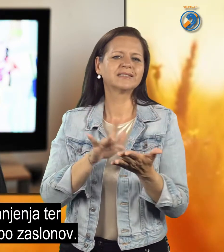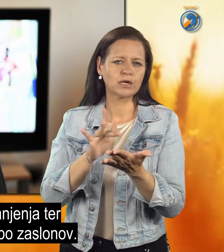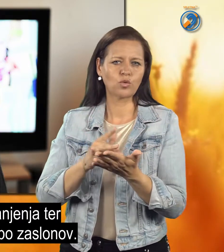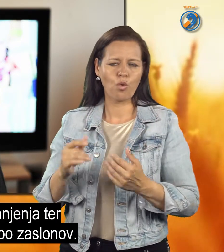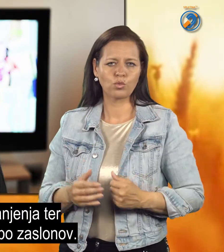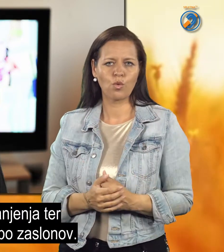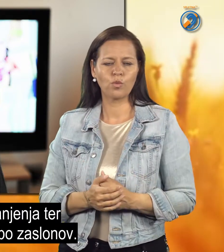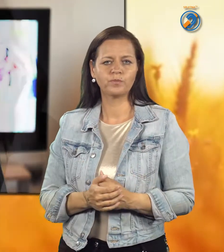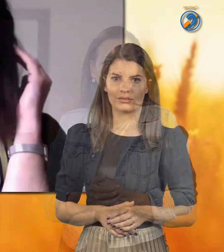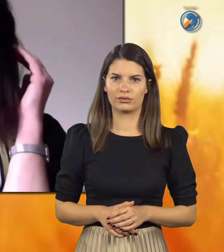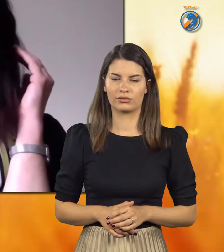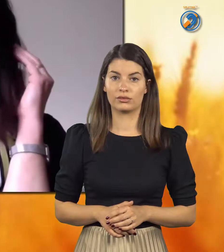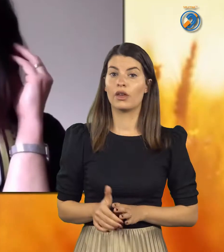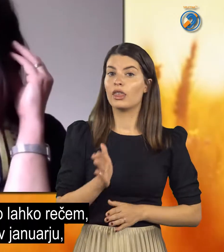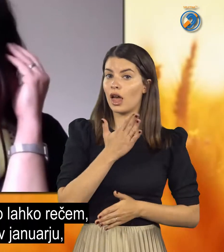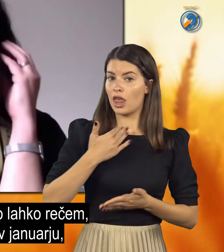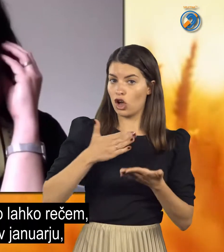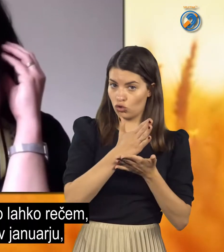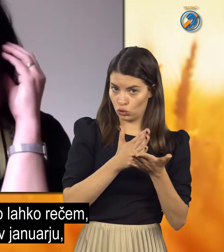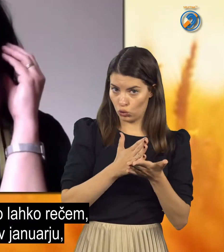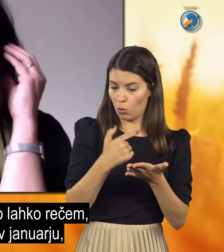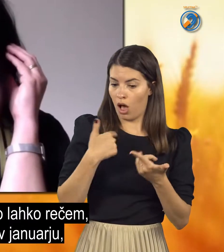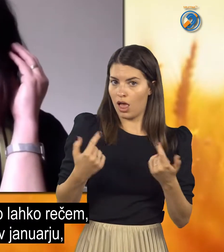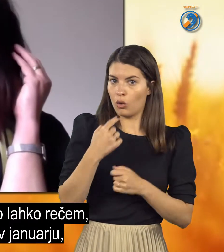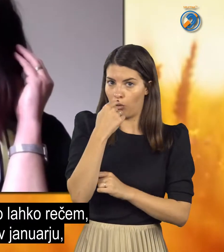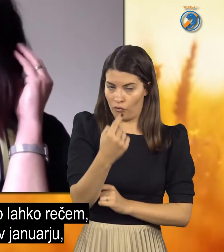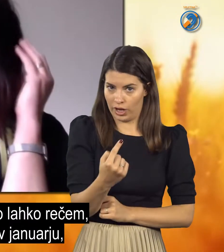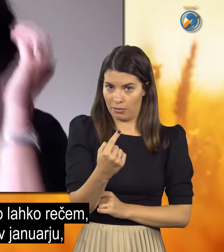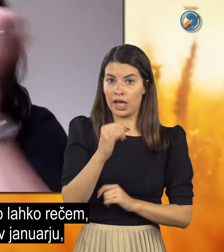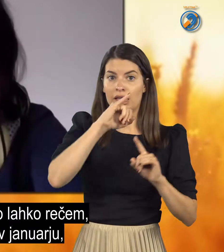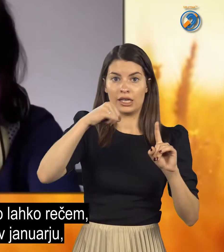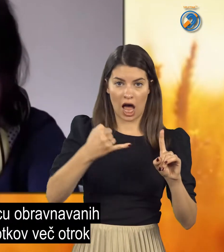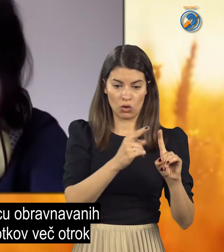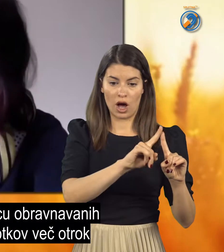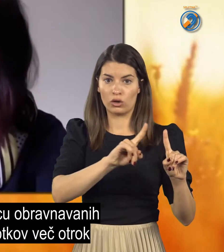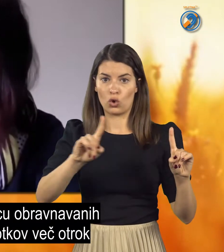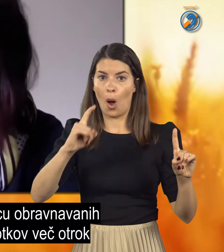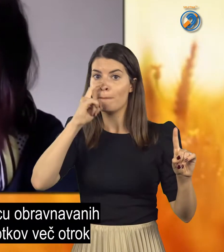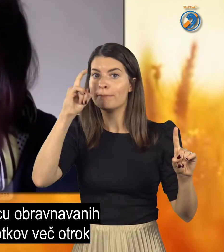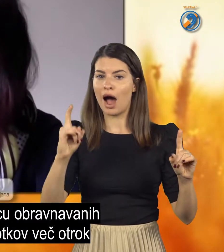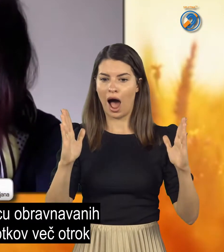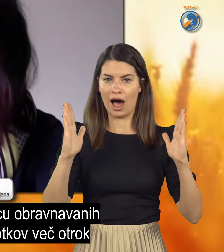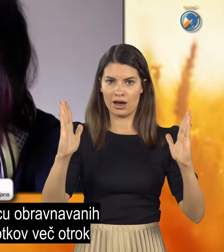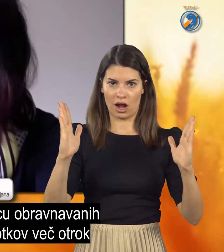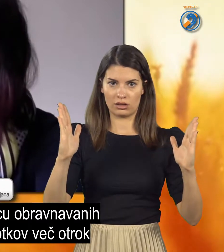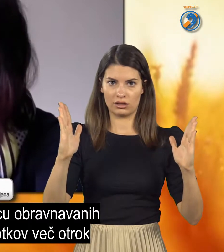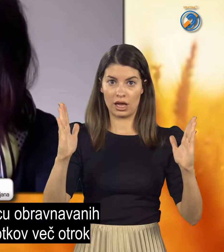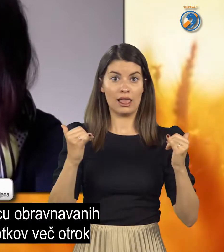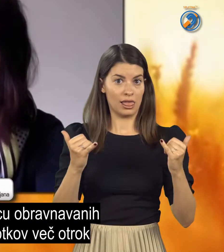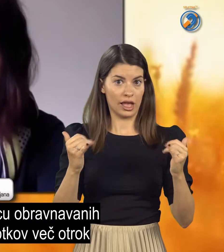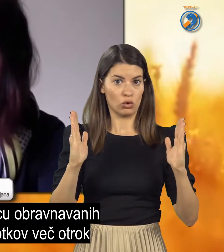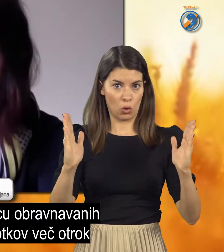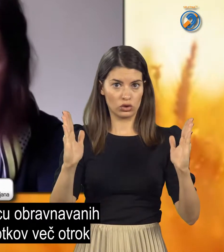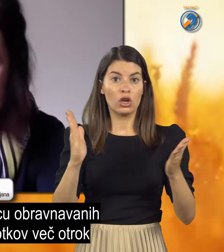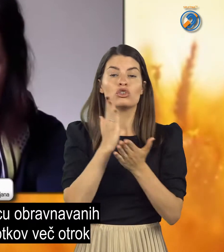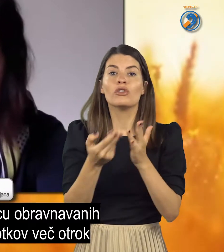zaslonov. Za našo službo lahko rečem, da imamo v januarju, februarju in marcu letos